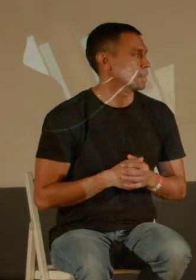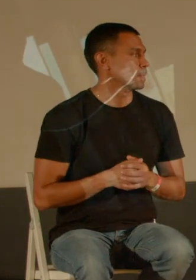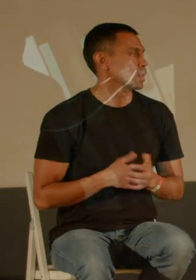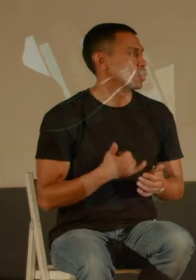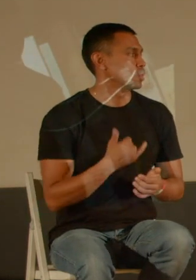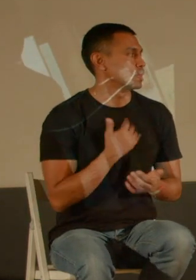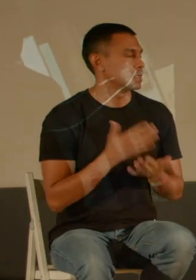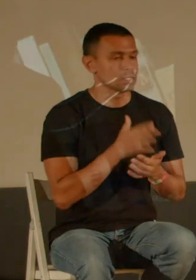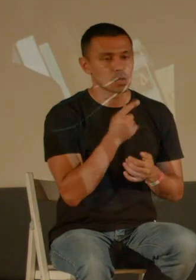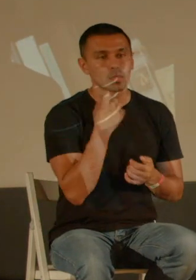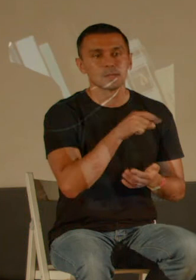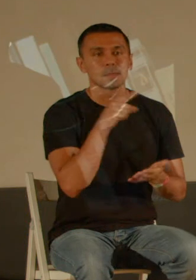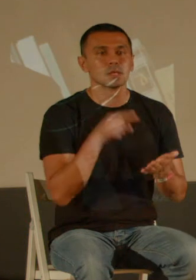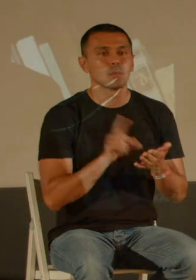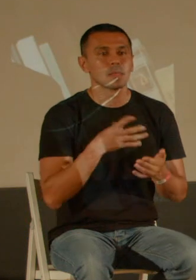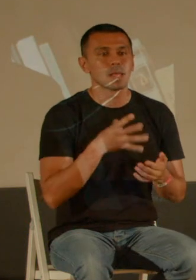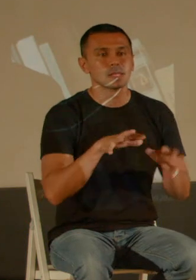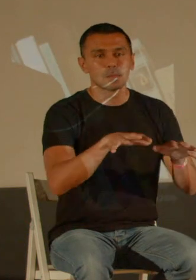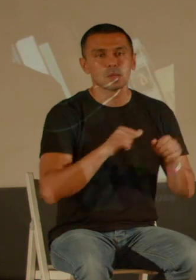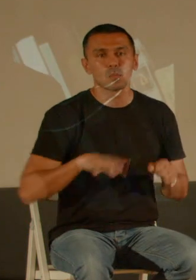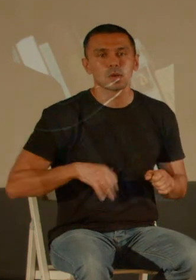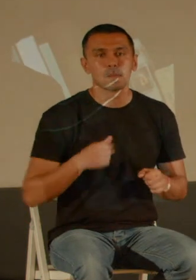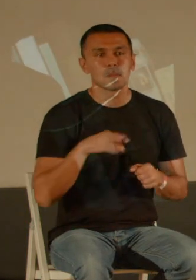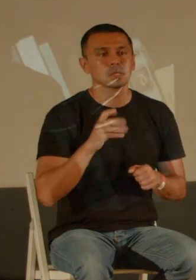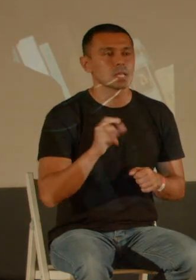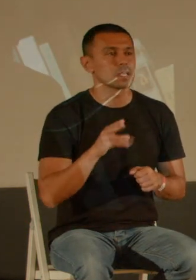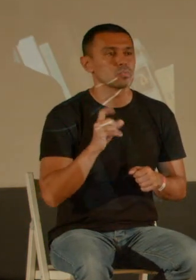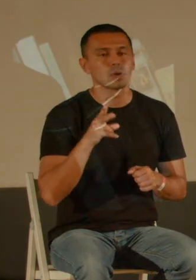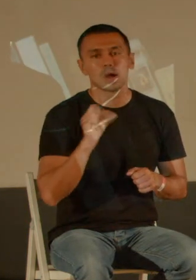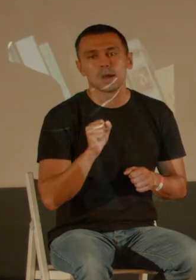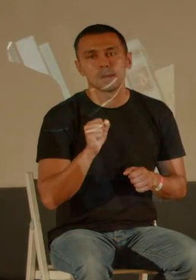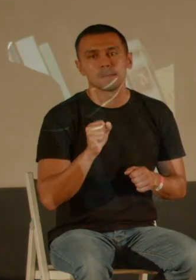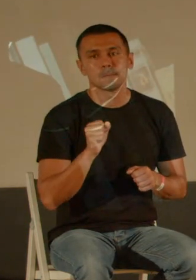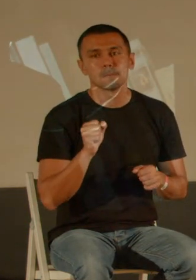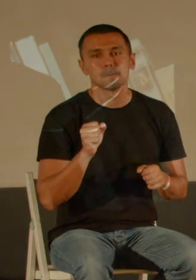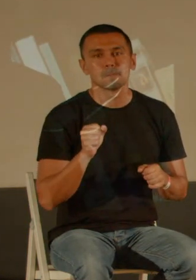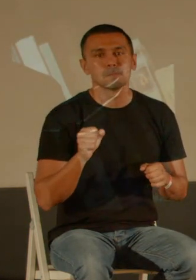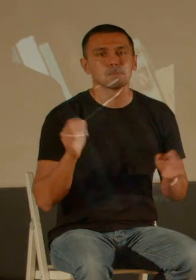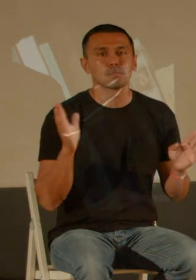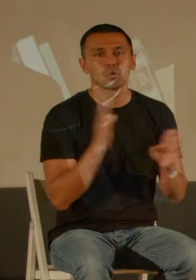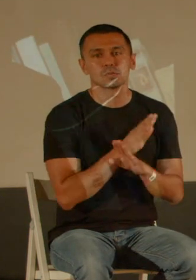Добре, в нас є час на одне запитання, щоб ми не забирали потім в Макса Кідрука простір.